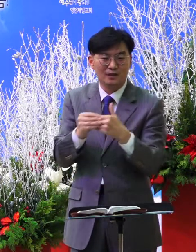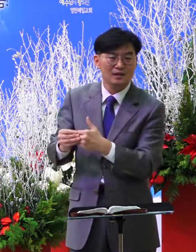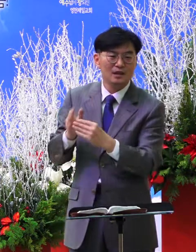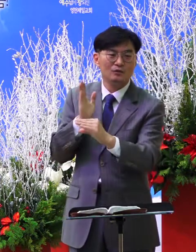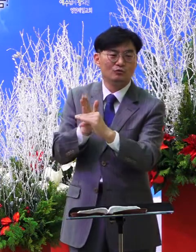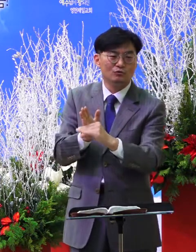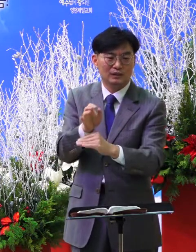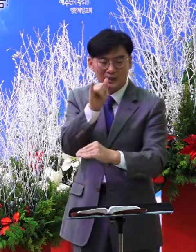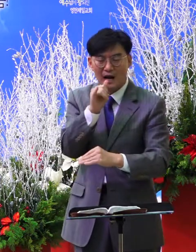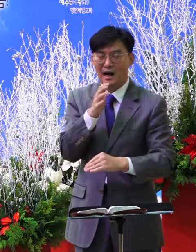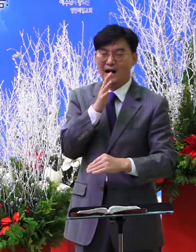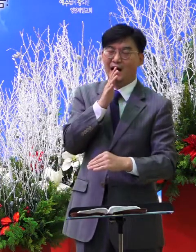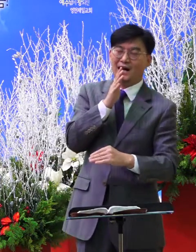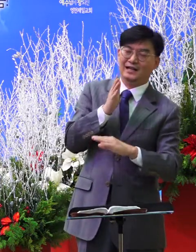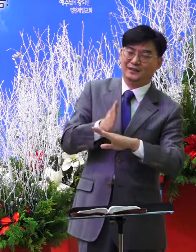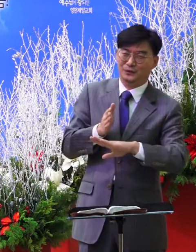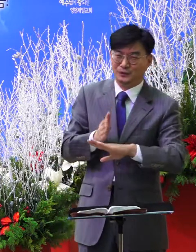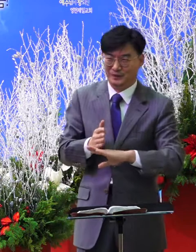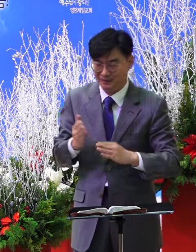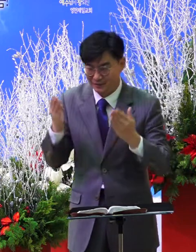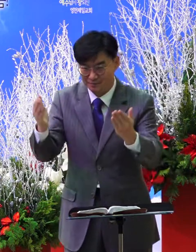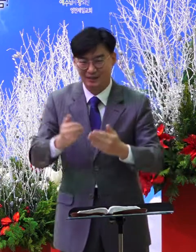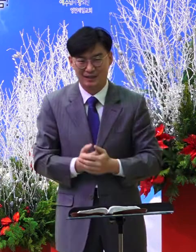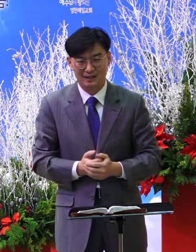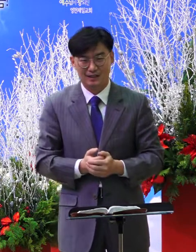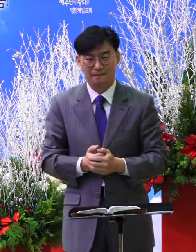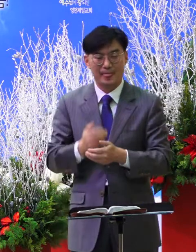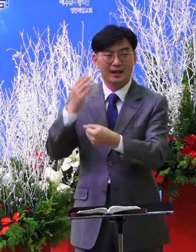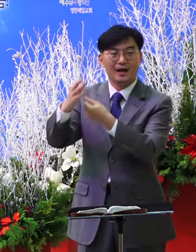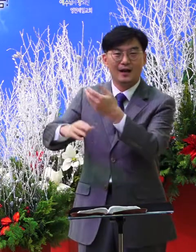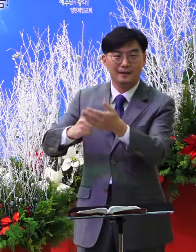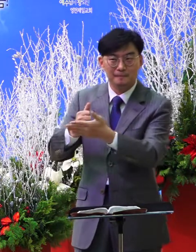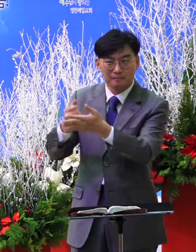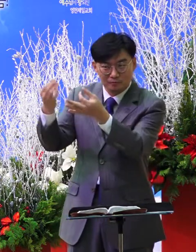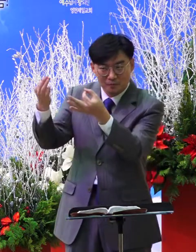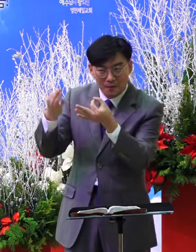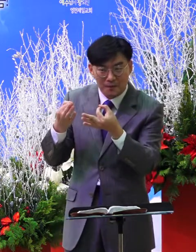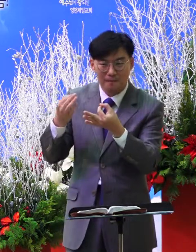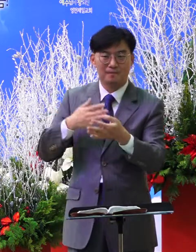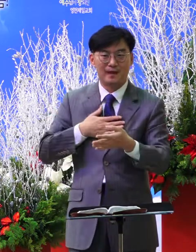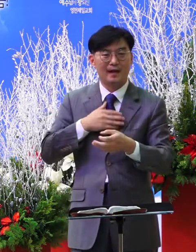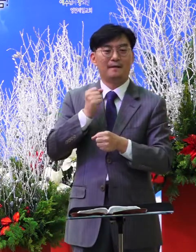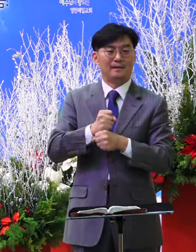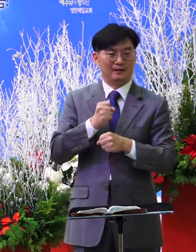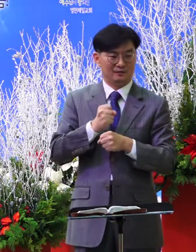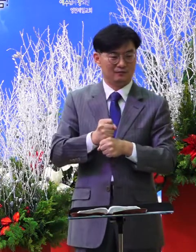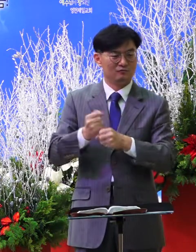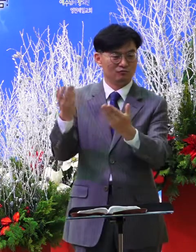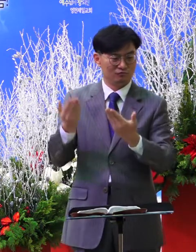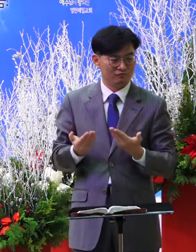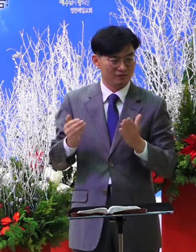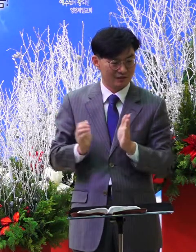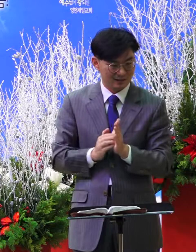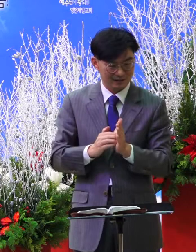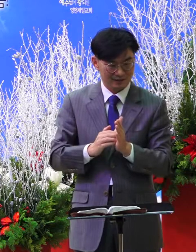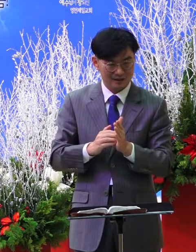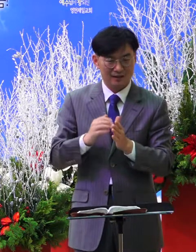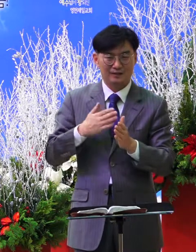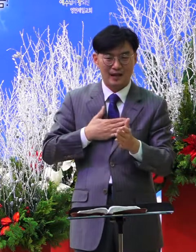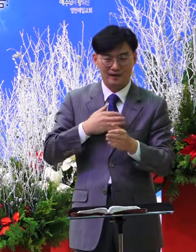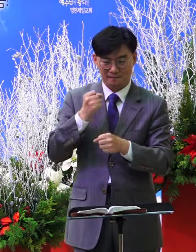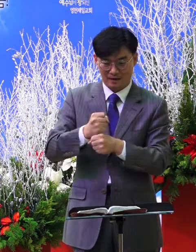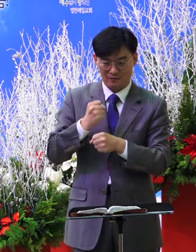같은 존재이고 하나님은 진흙 같은 우리를 빚으시는 토기장이십니다. 하나님은 그렇게